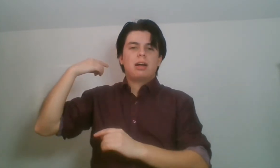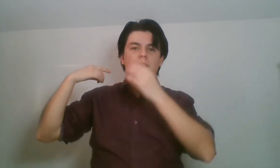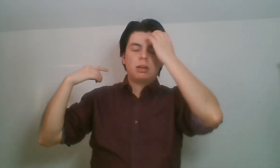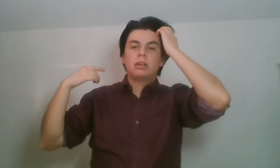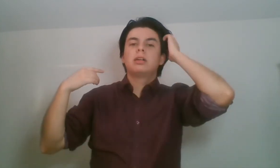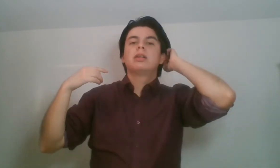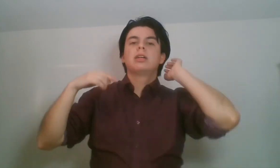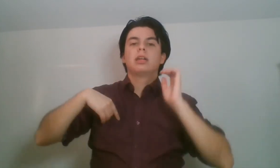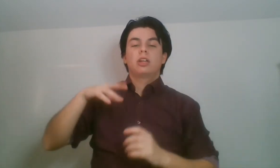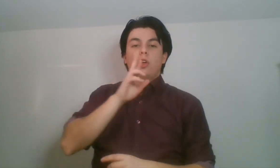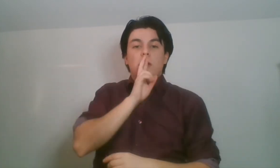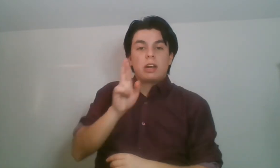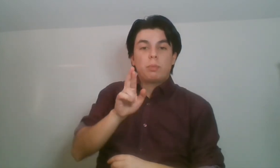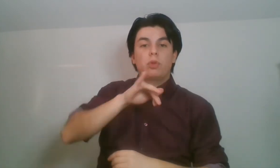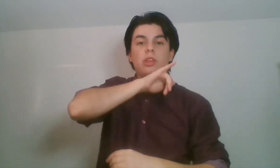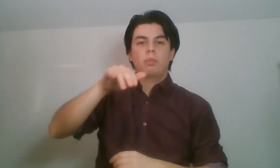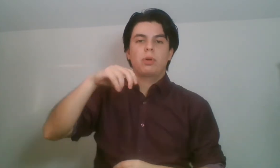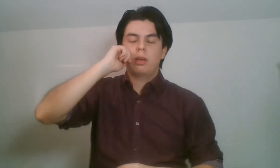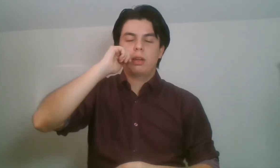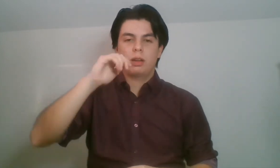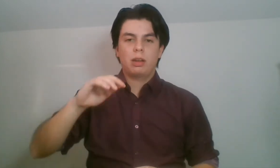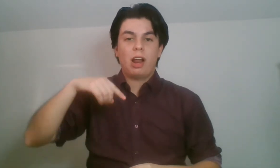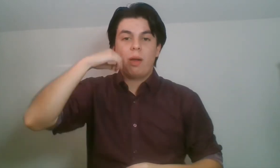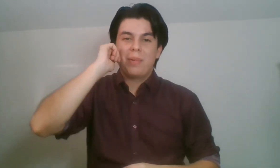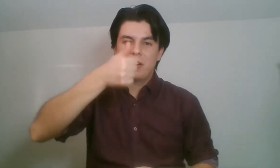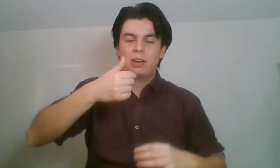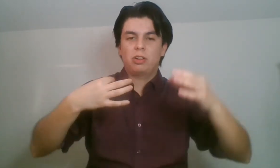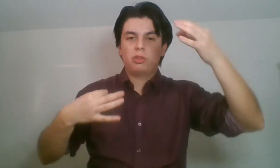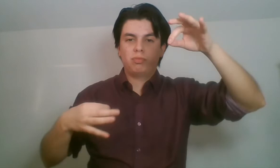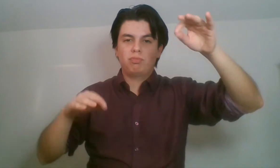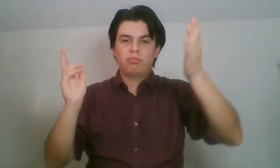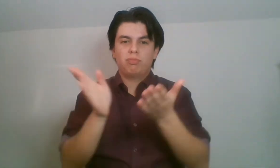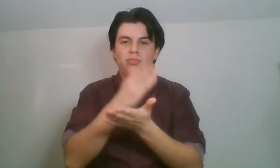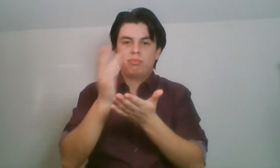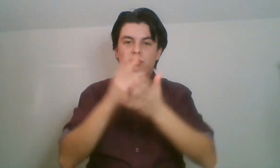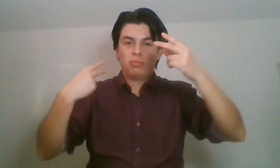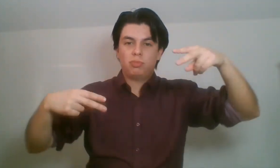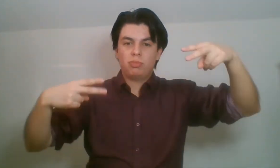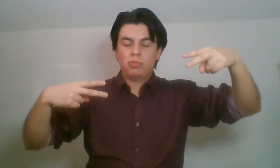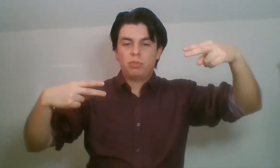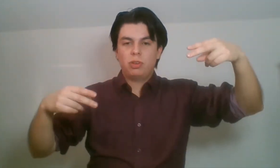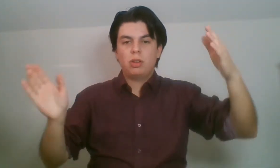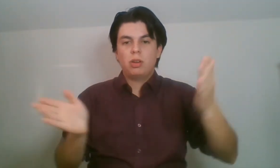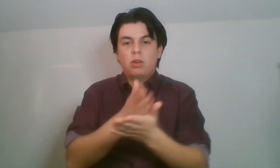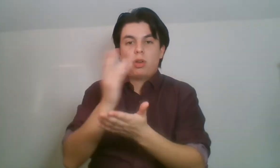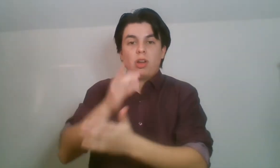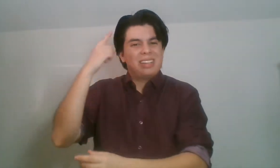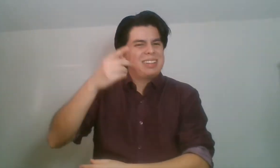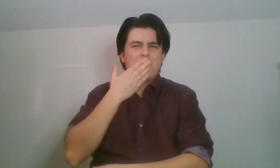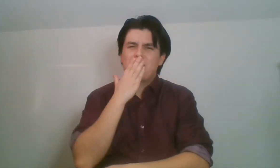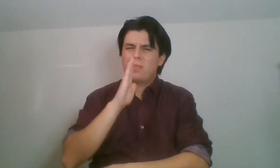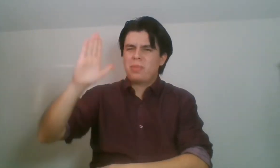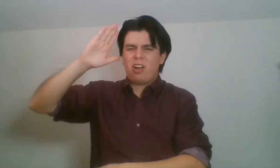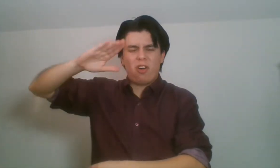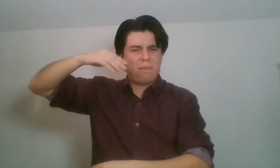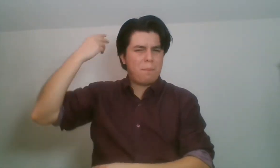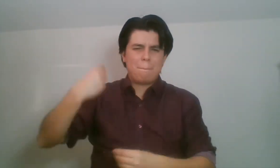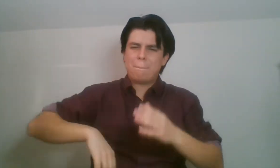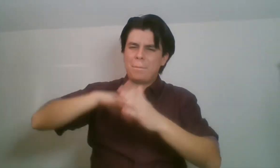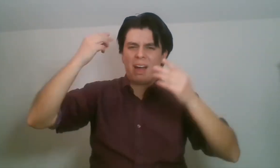conocimiento, desde luego, para informarle que el nombre de la plaza fue el pintor más grande de la América Latina como retratista, un